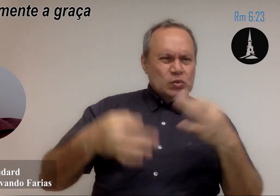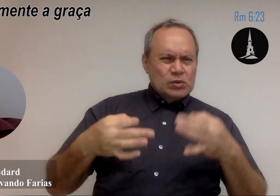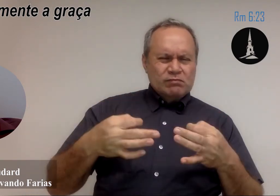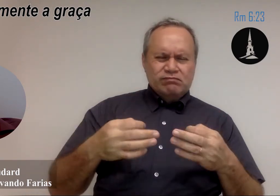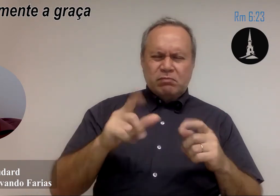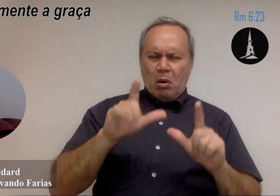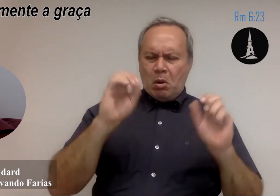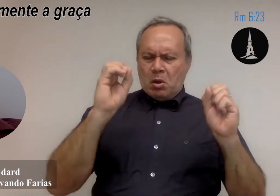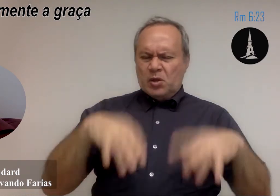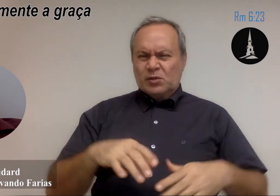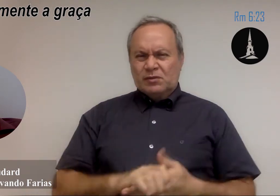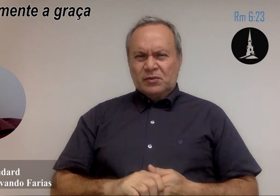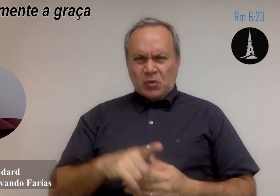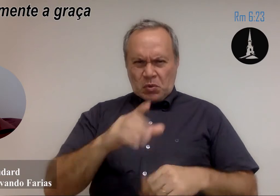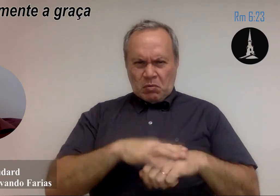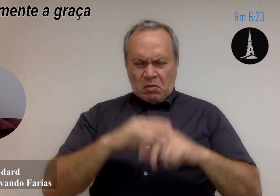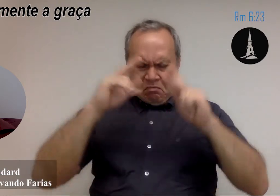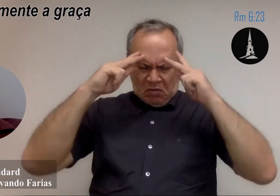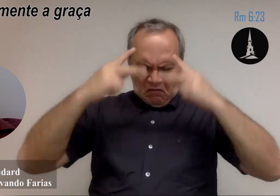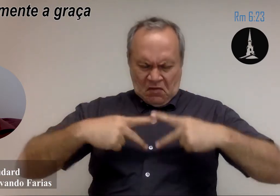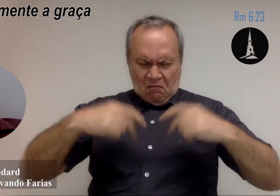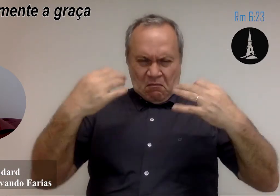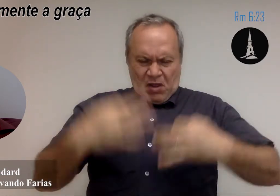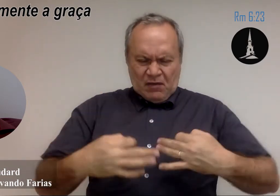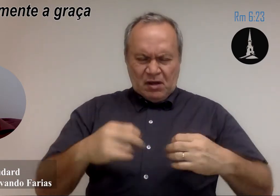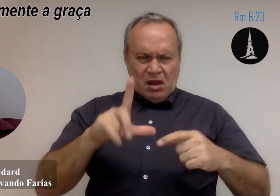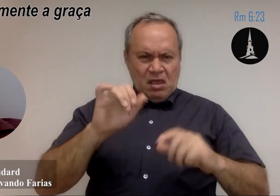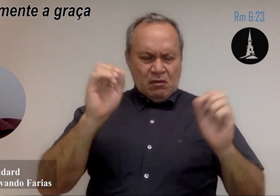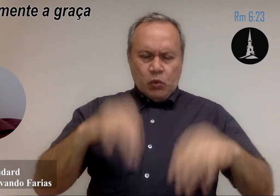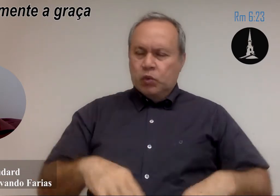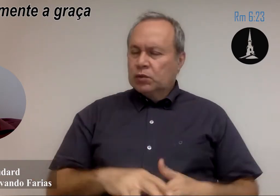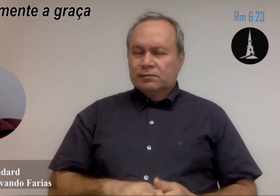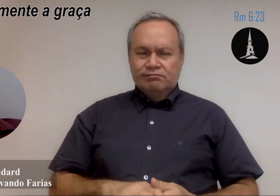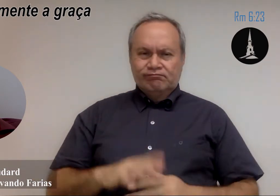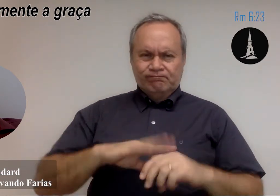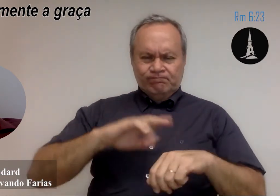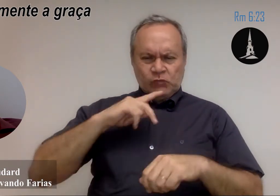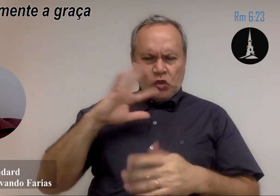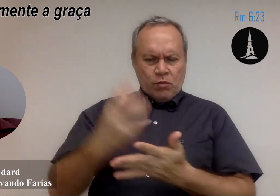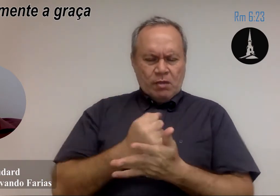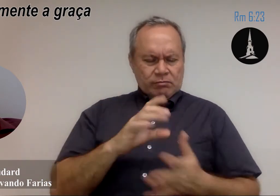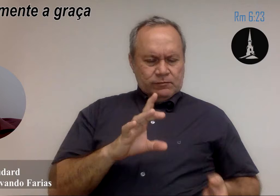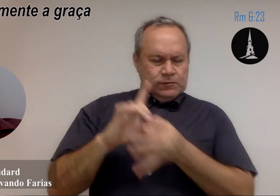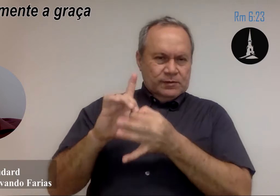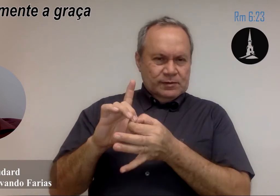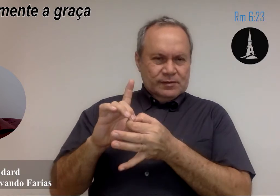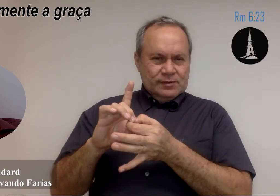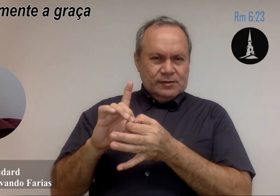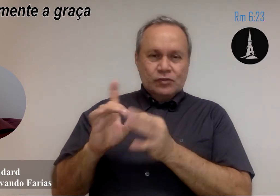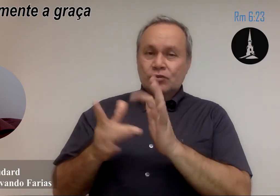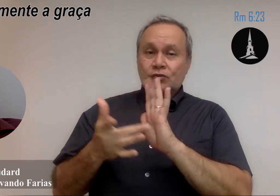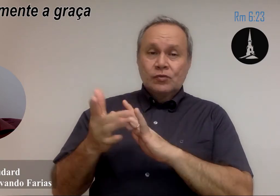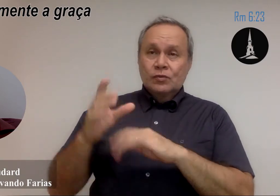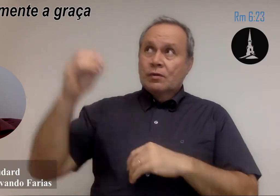de imundícia diante de Deus. Nós não temos condições de salvar a nós mesmos. Só podemos ser salvos